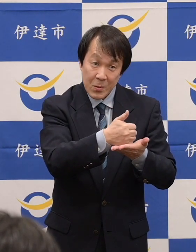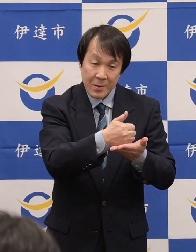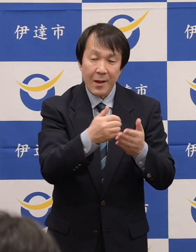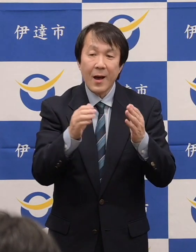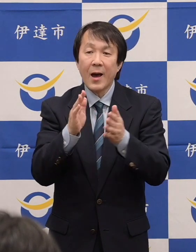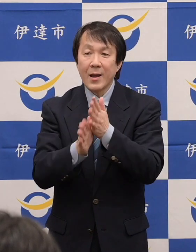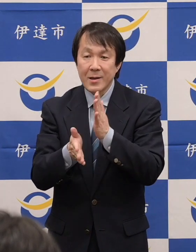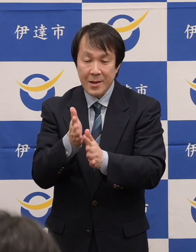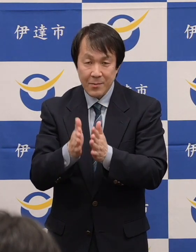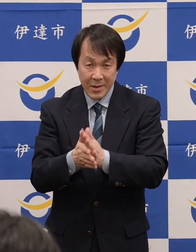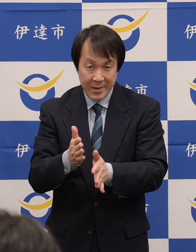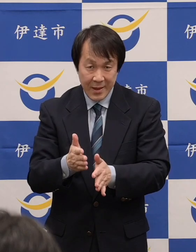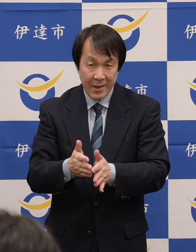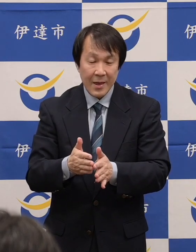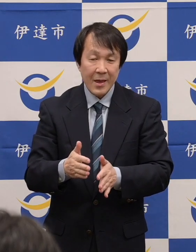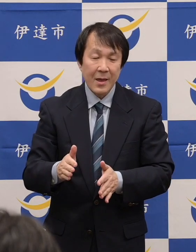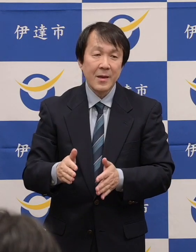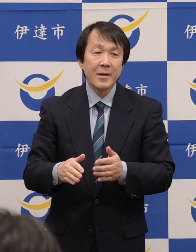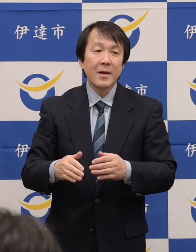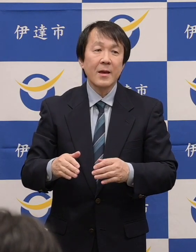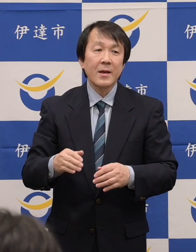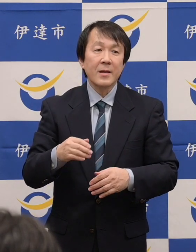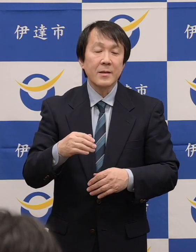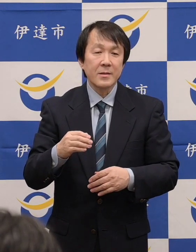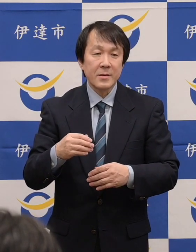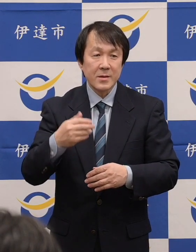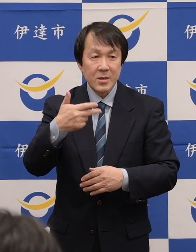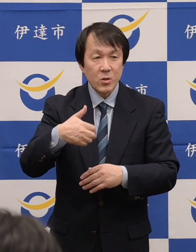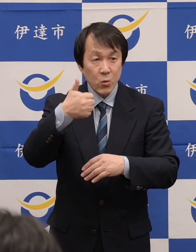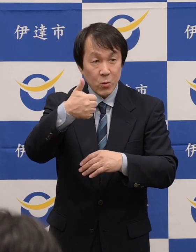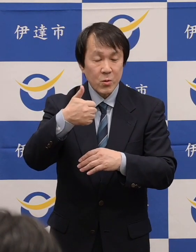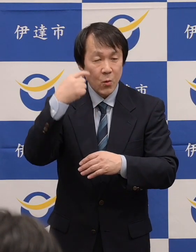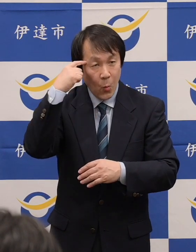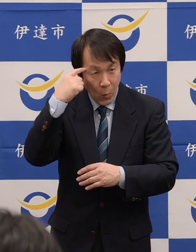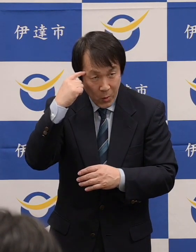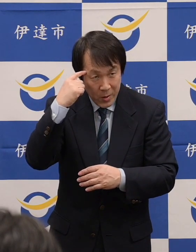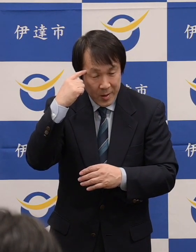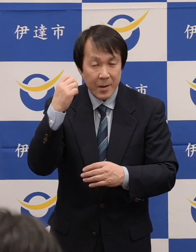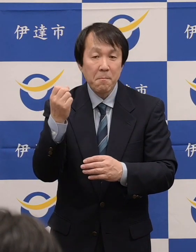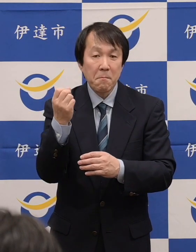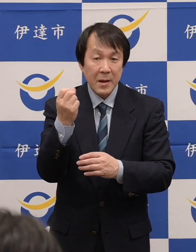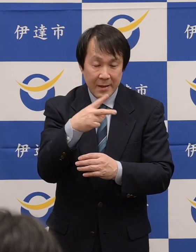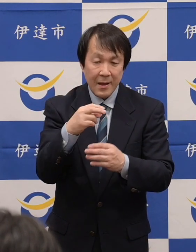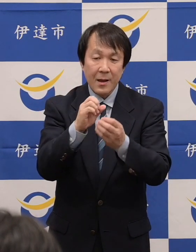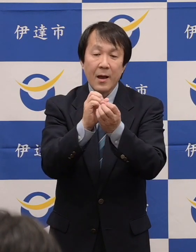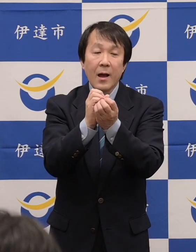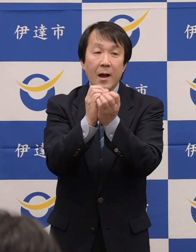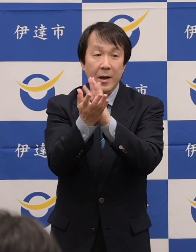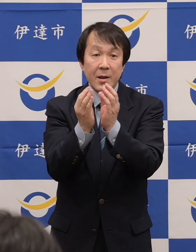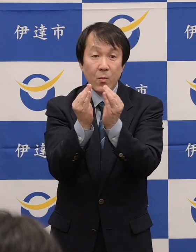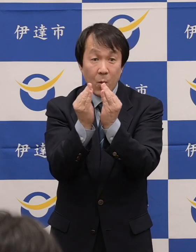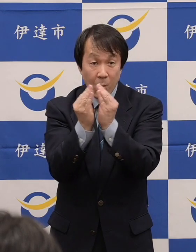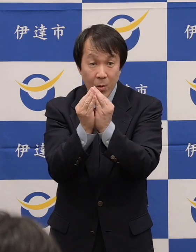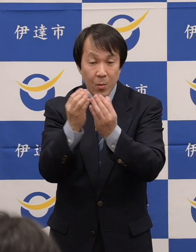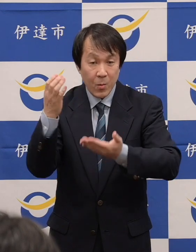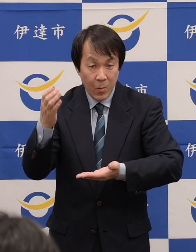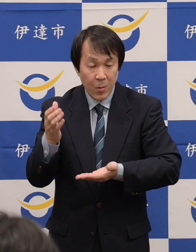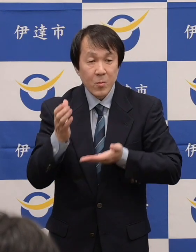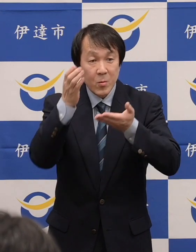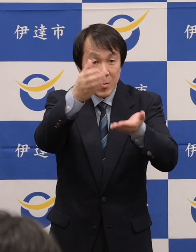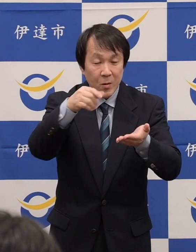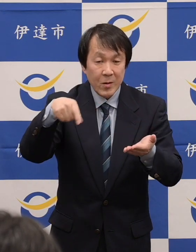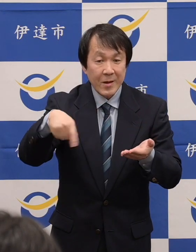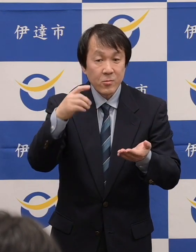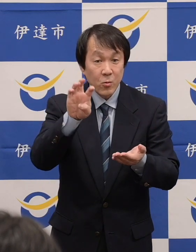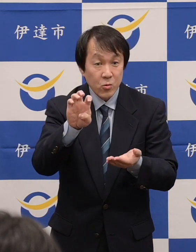への思い、また180本という、まあ、かなり多くの花桃を贈呈される予定かと思います